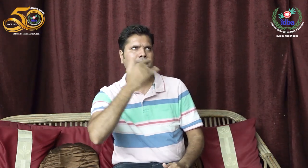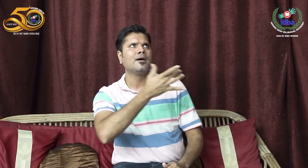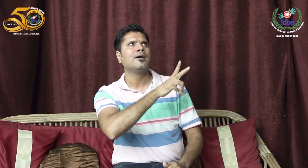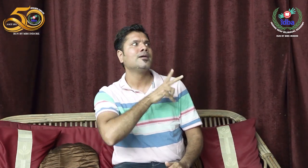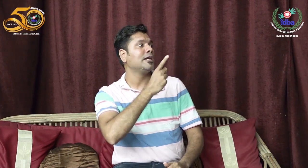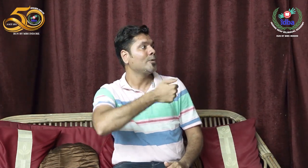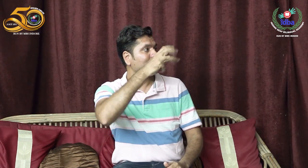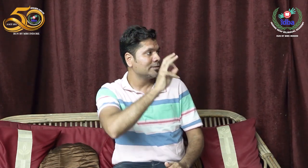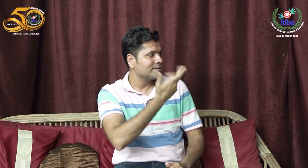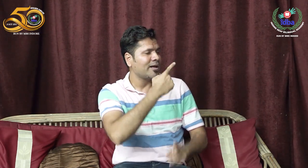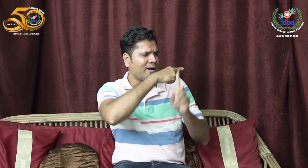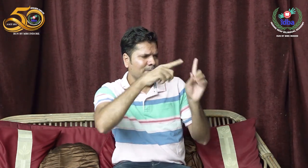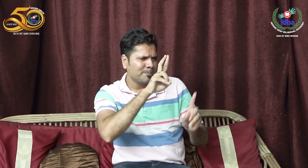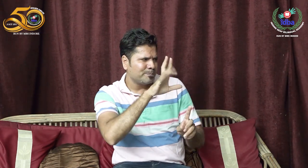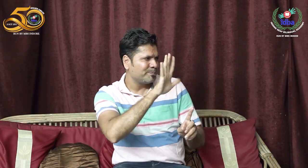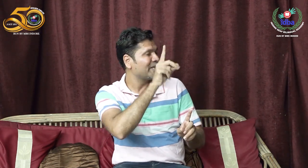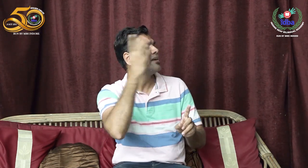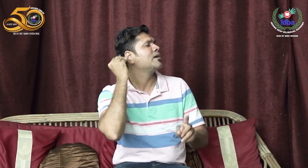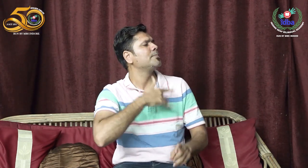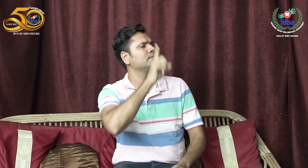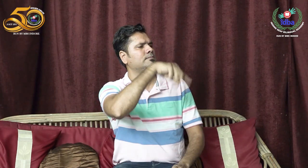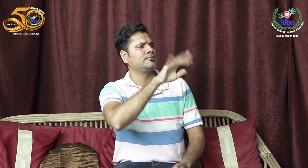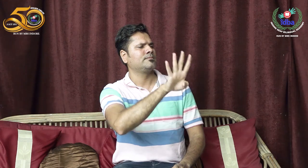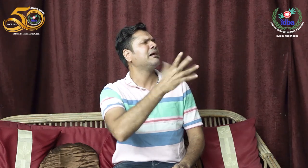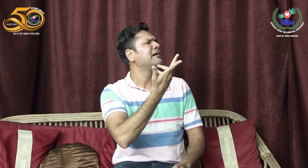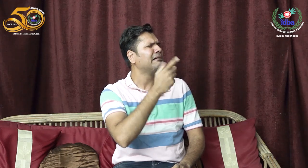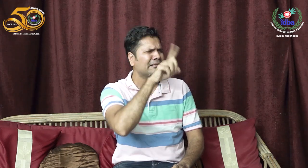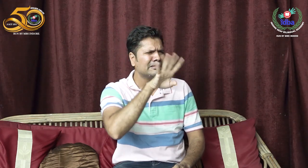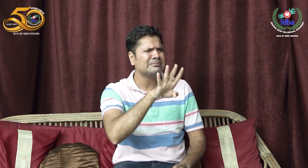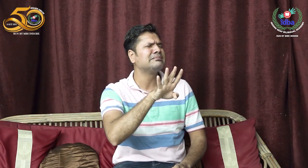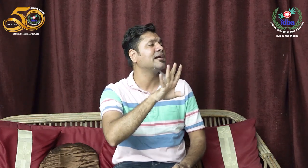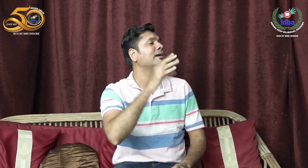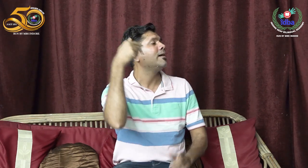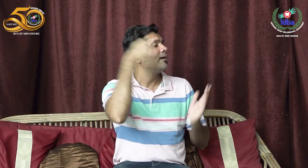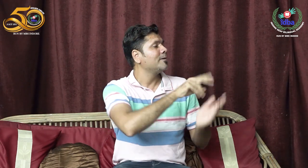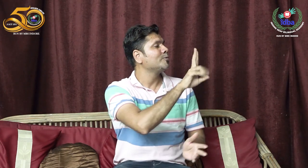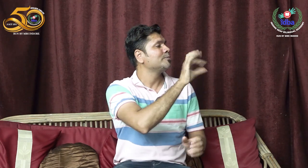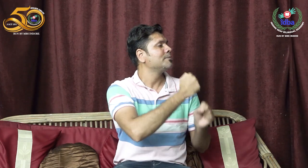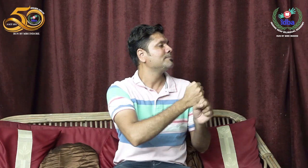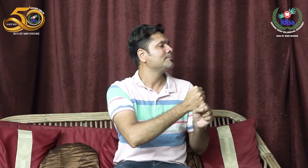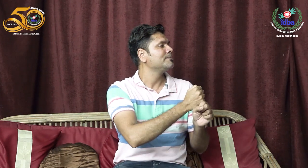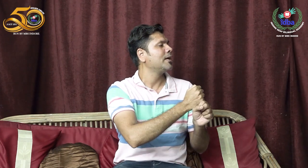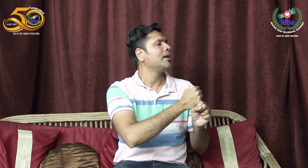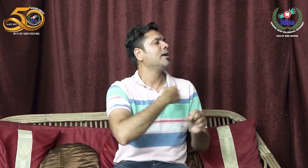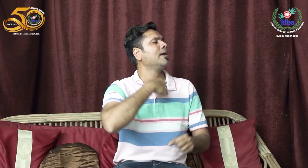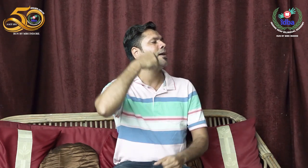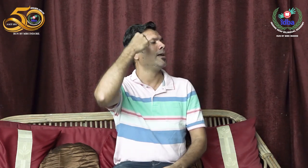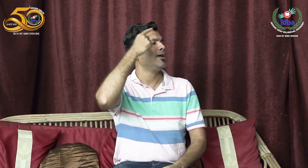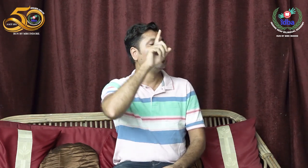फिर ये सब चीज़ें जो मैं सीख रहा हूँ वो बाहर कैसे काम आएगी मेरे। जैसे जो बाहर के लोग हैं ना, उन लोगों को लगता है कि